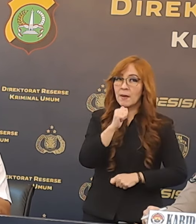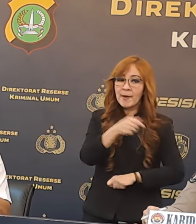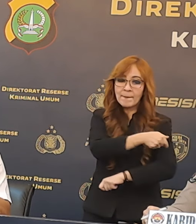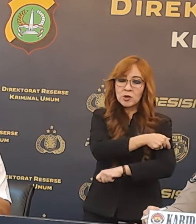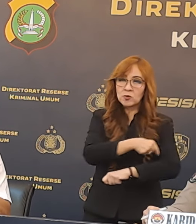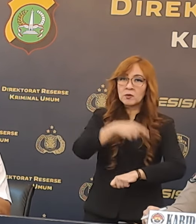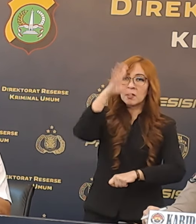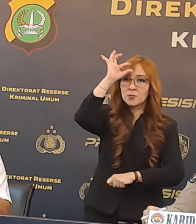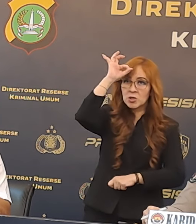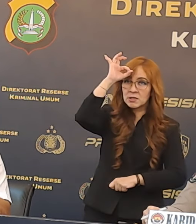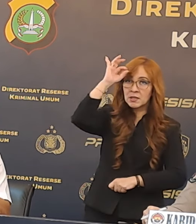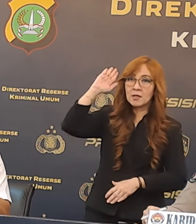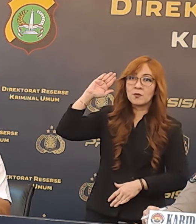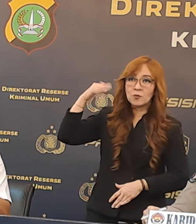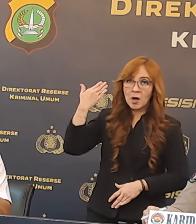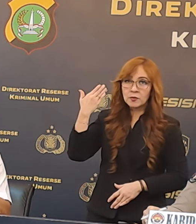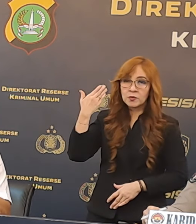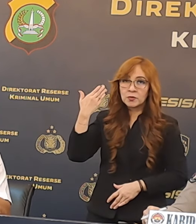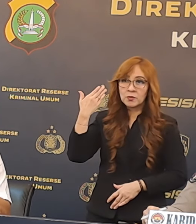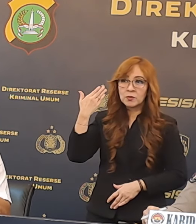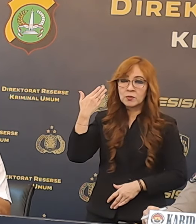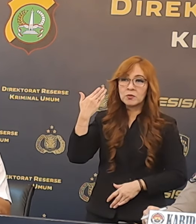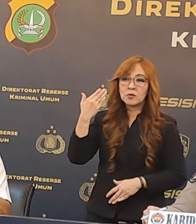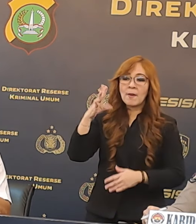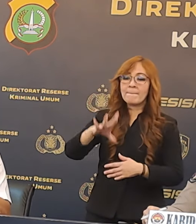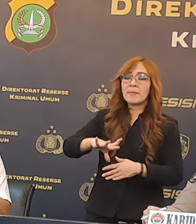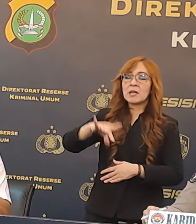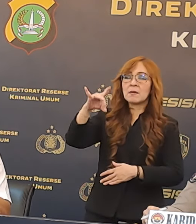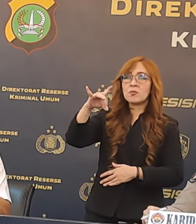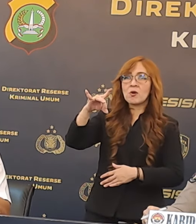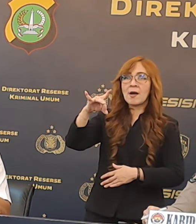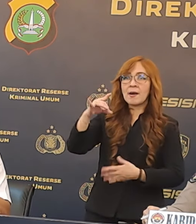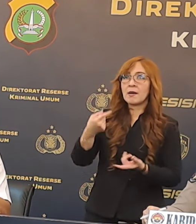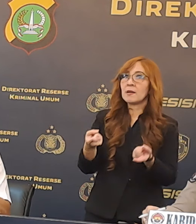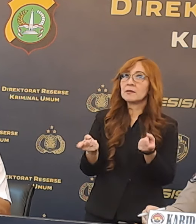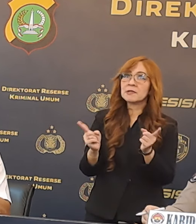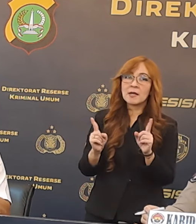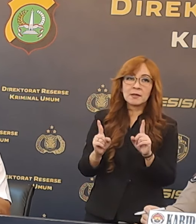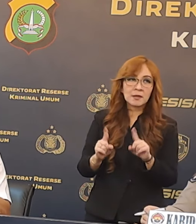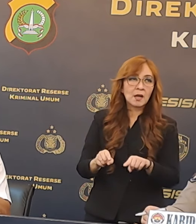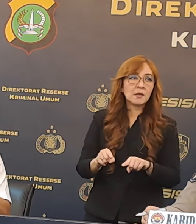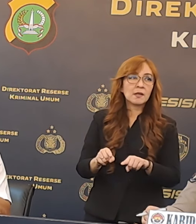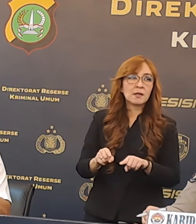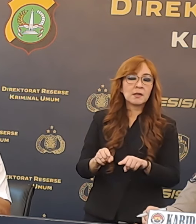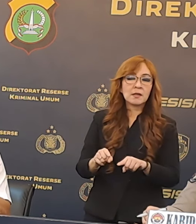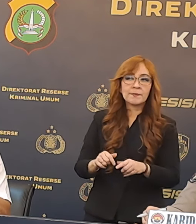Polri ketika menemukan suatu kejadian.